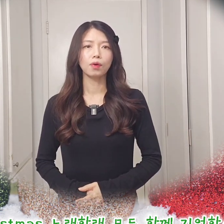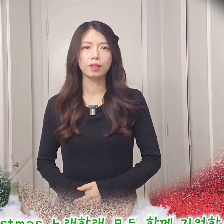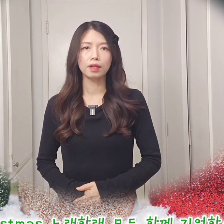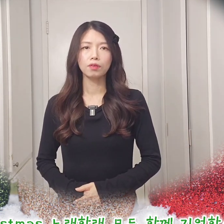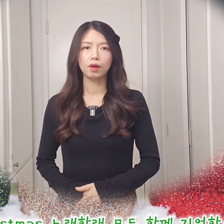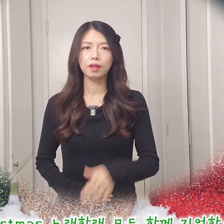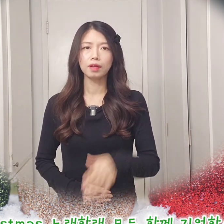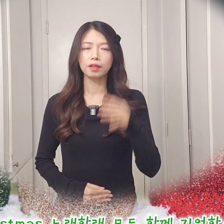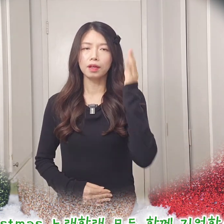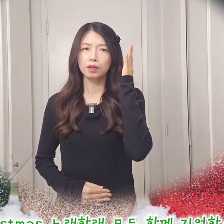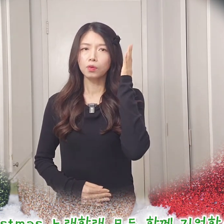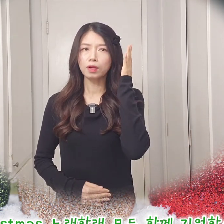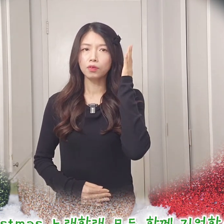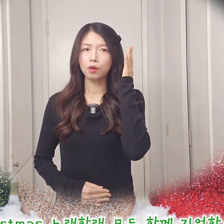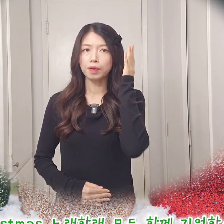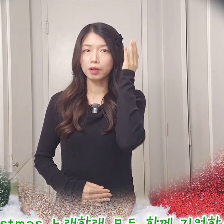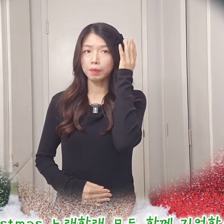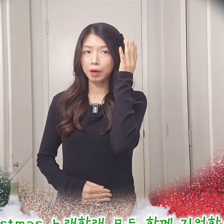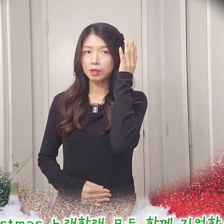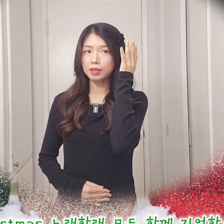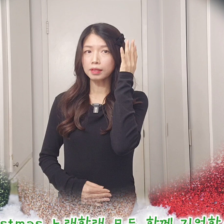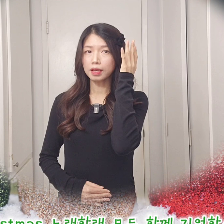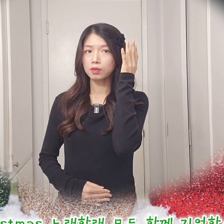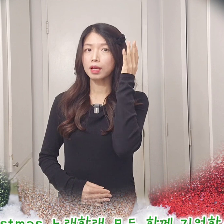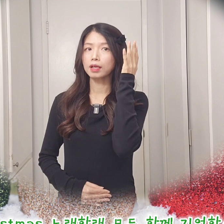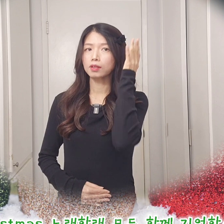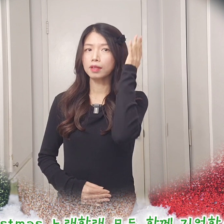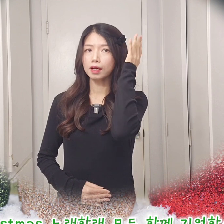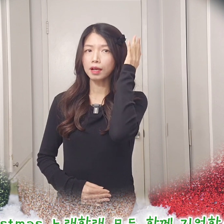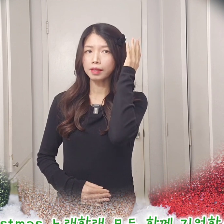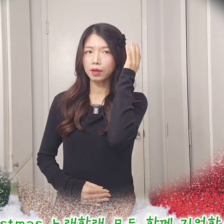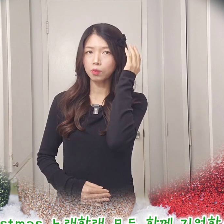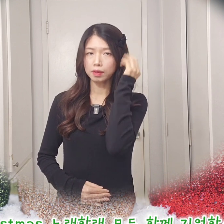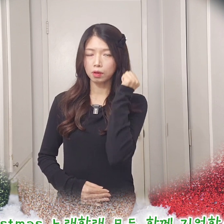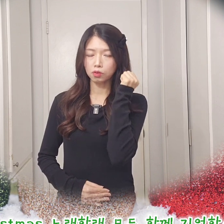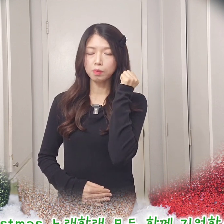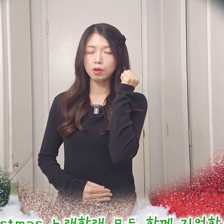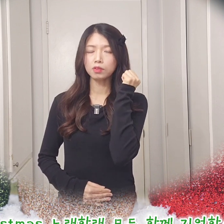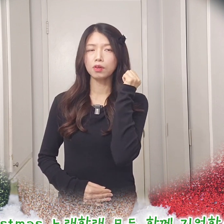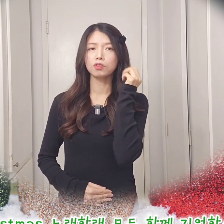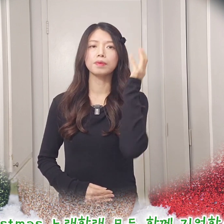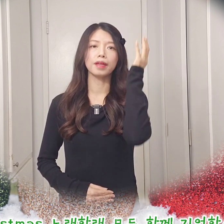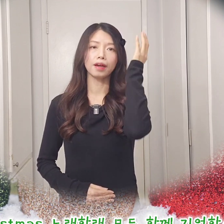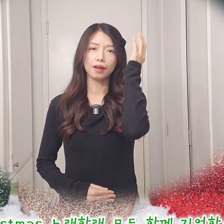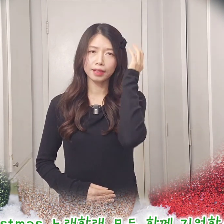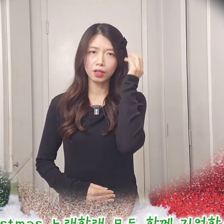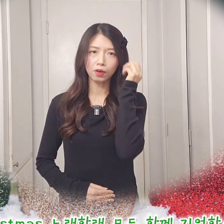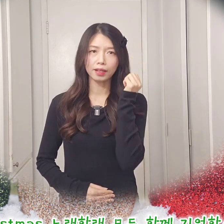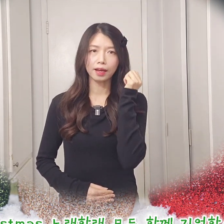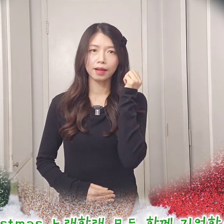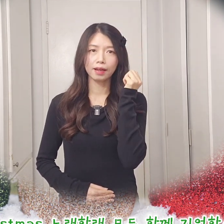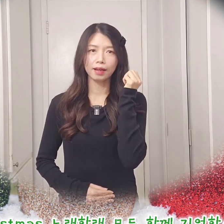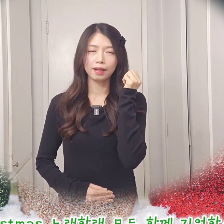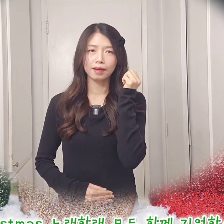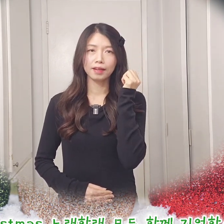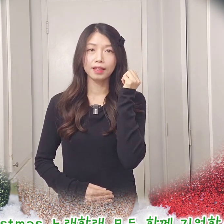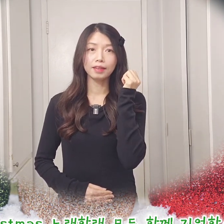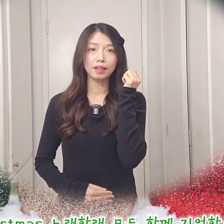뜻의 수어는 손을 귀 옆에서 이렇게 펴신 상태에서 시작하셨다가 내려오면서 주먹을 쥐어주시면 돼요. 기억하다. 있다는